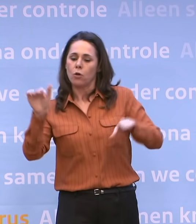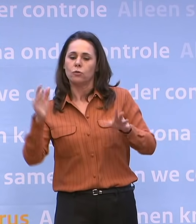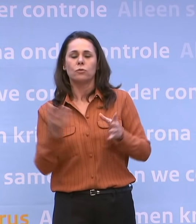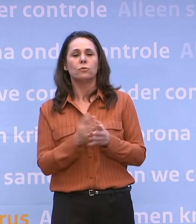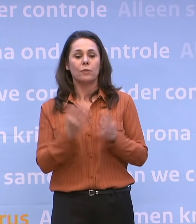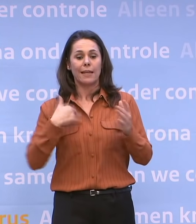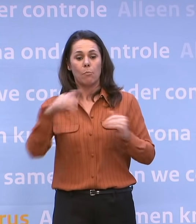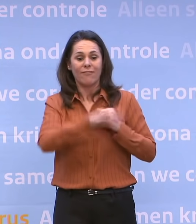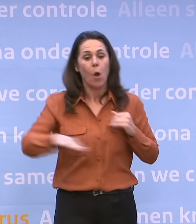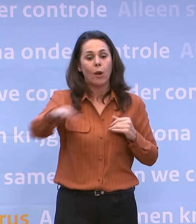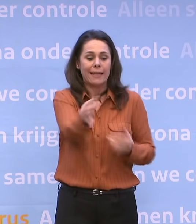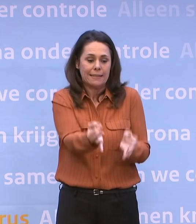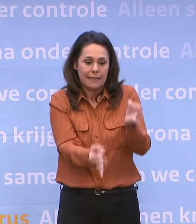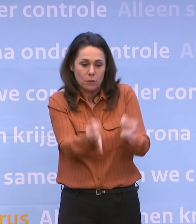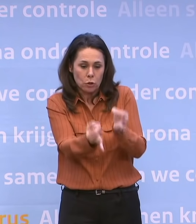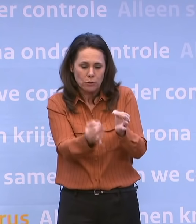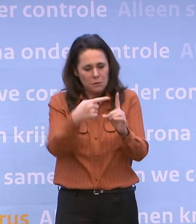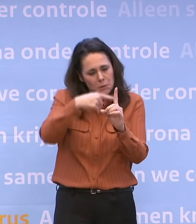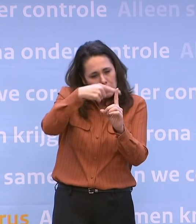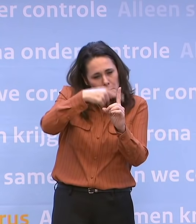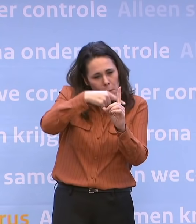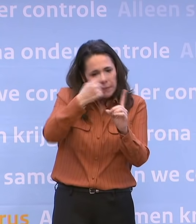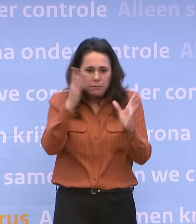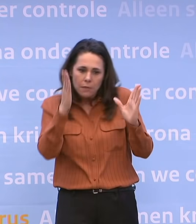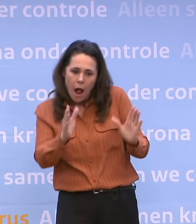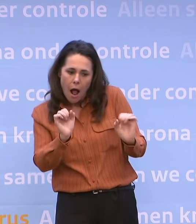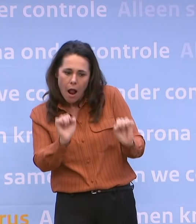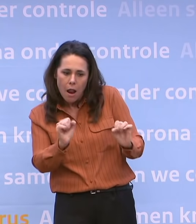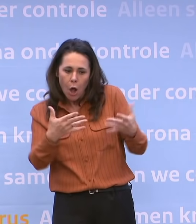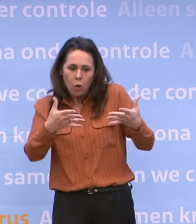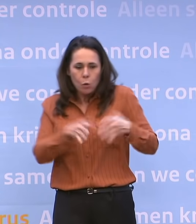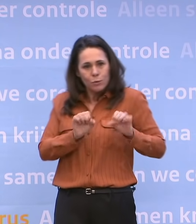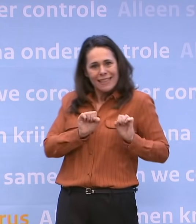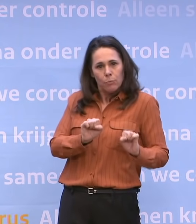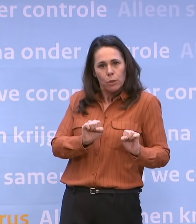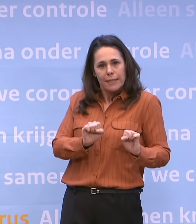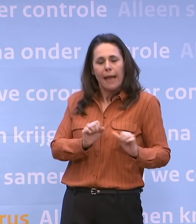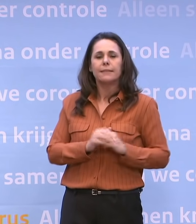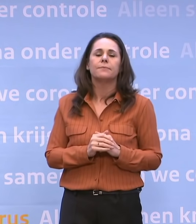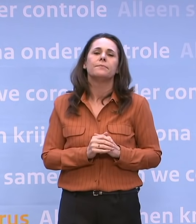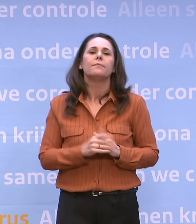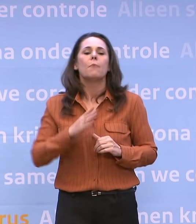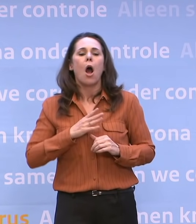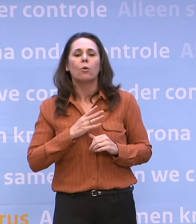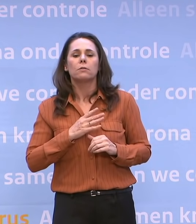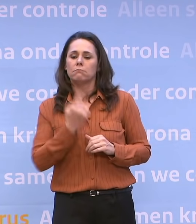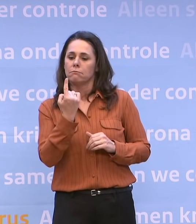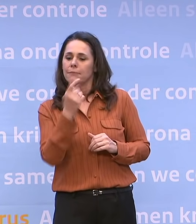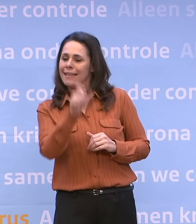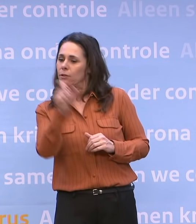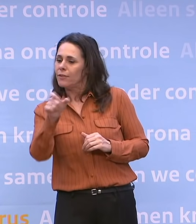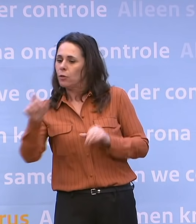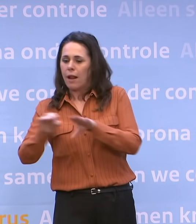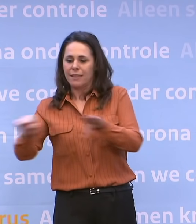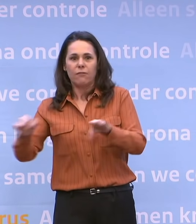in de bevolking, om te meten in welke mate er sprake is van groepsimmuniteit. Maar ook de test op individueel niveau, want dat zullen we nodig